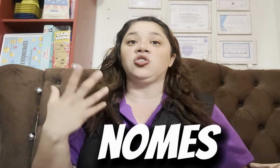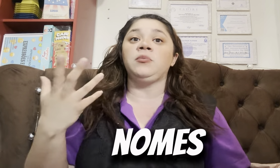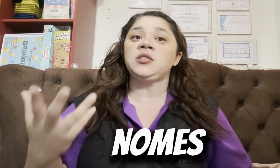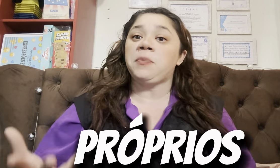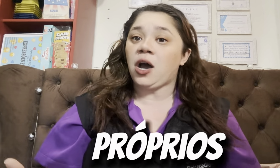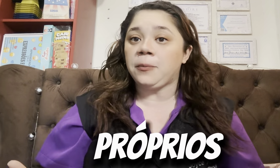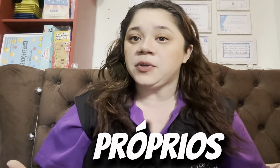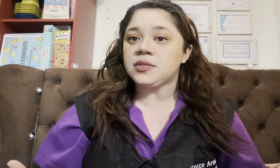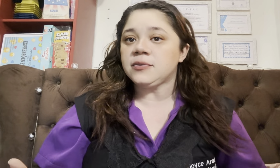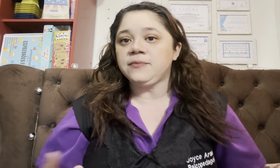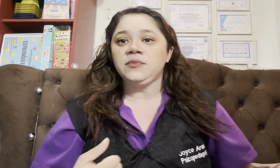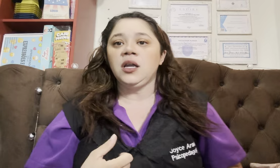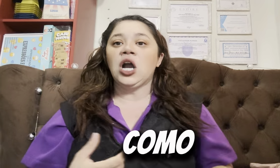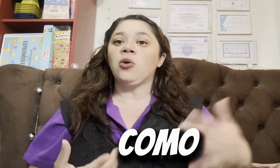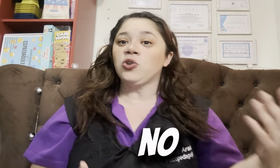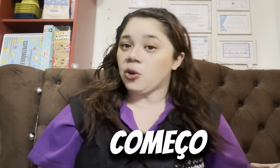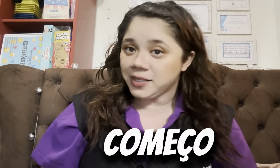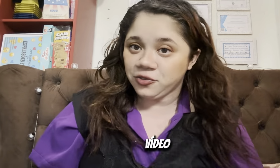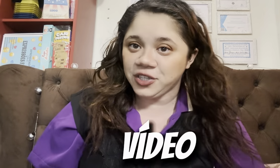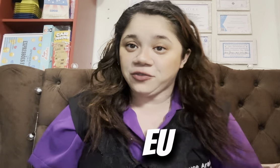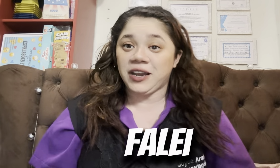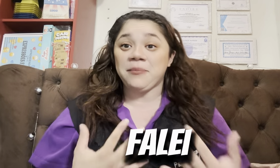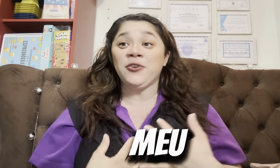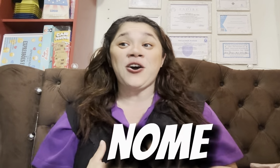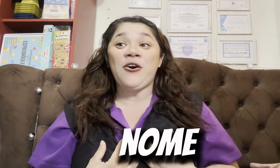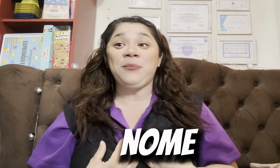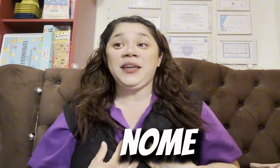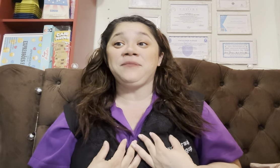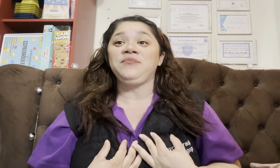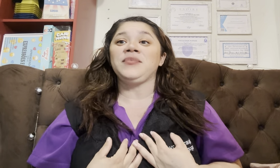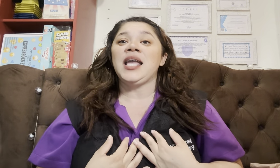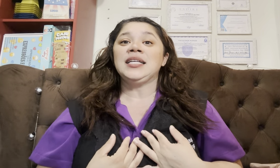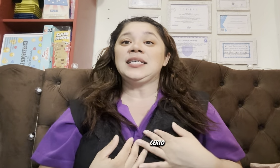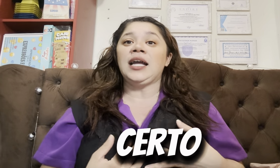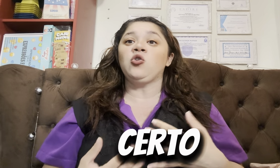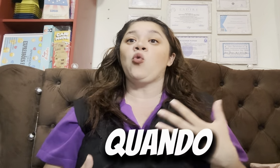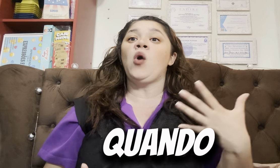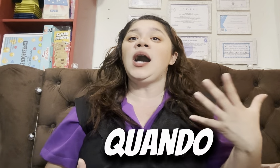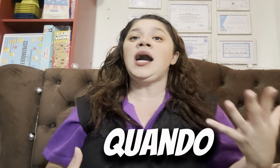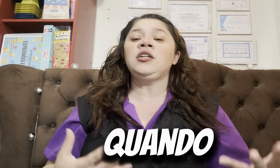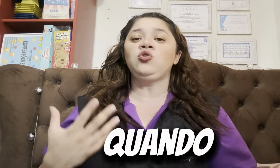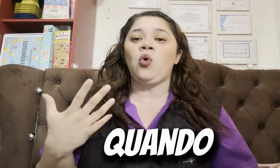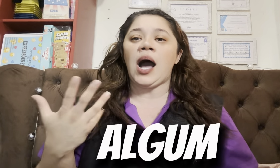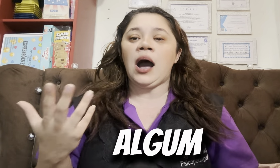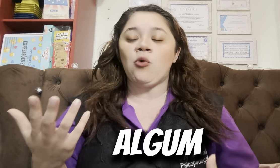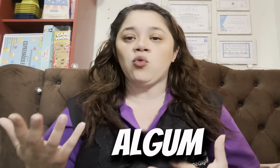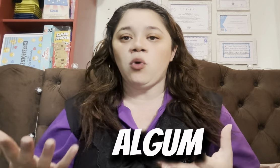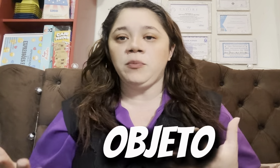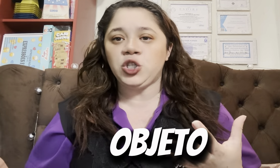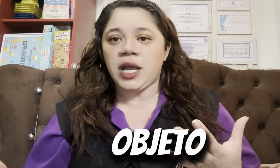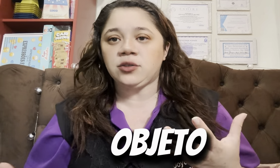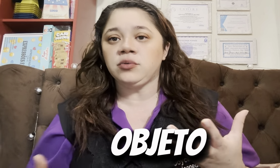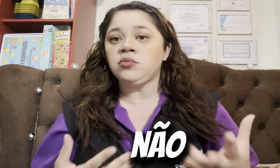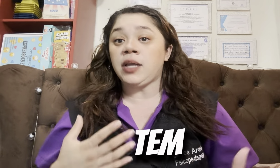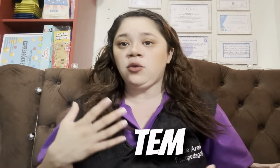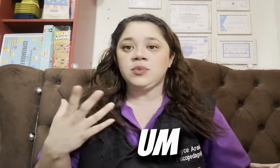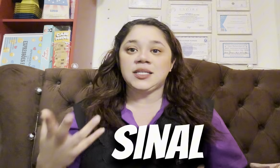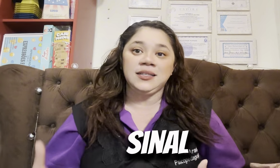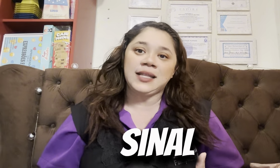nomes próprios, como no começo do vídeo eu falei meu nome, certo? Quando algum objeto não tem um